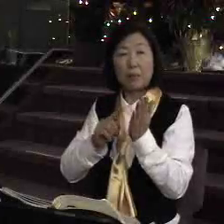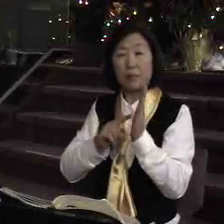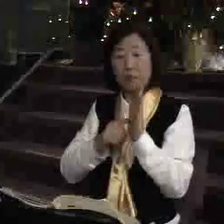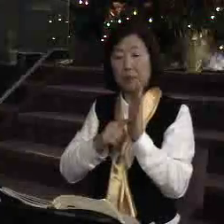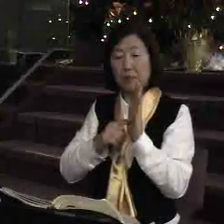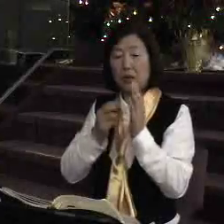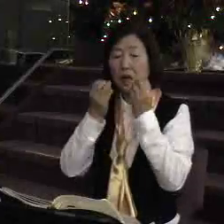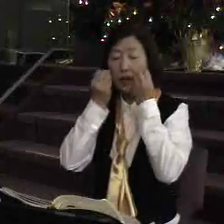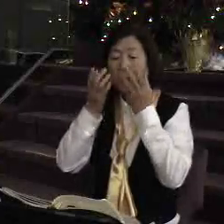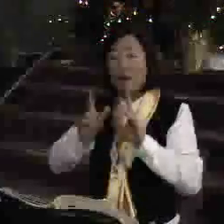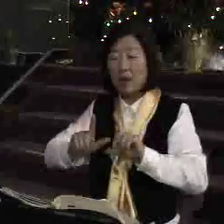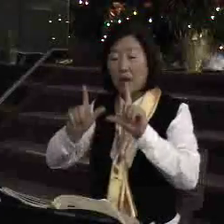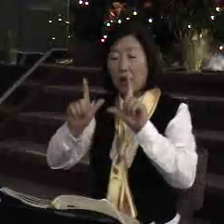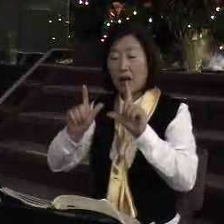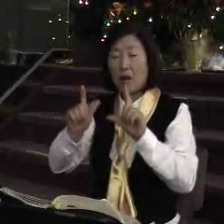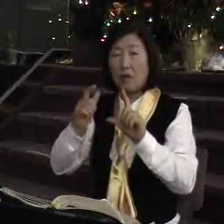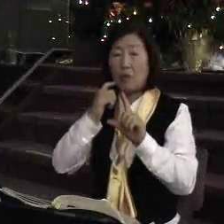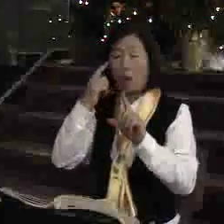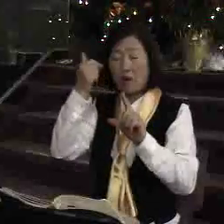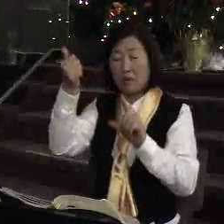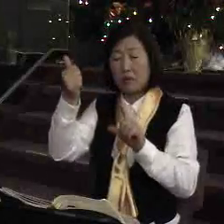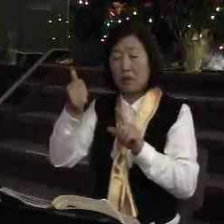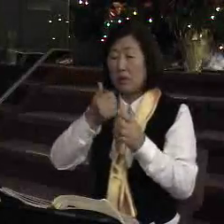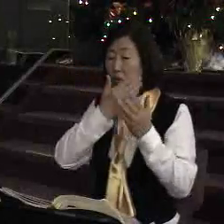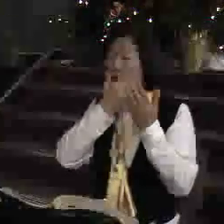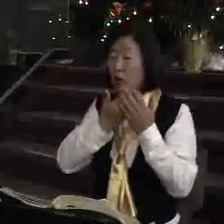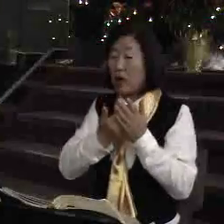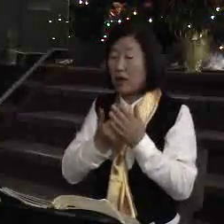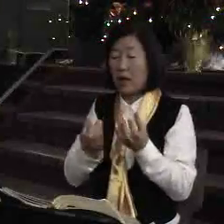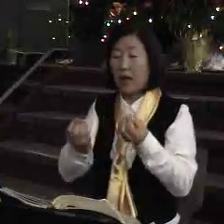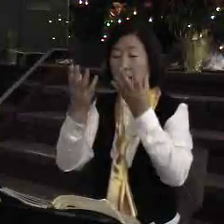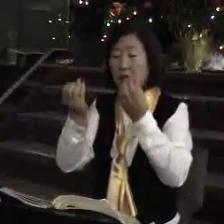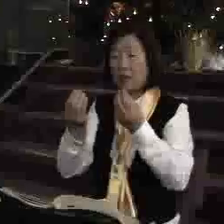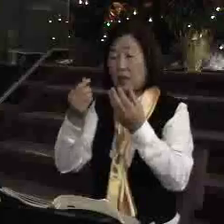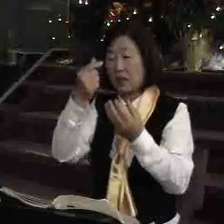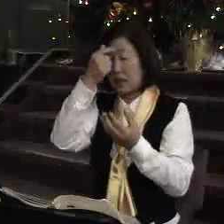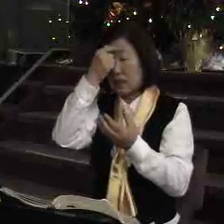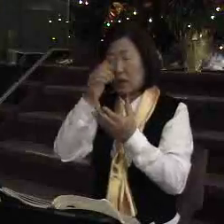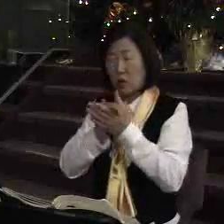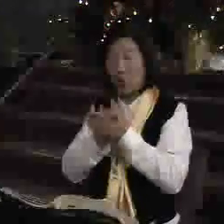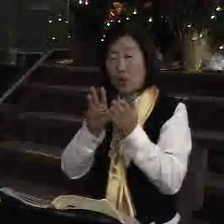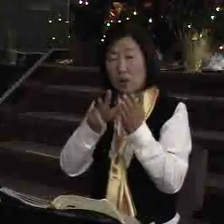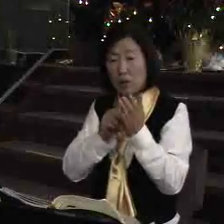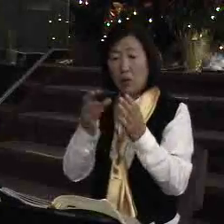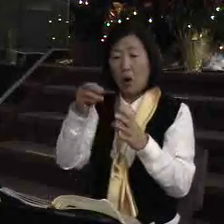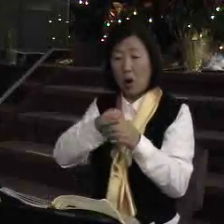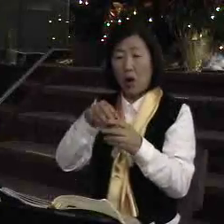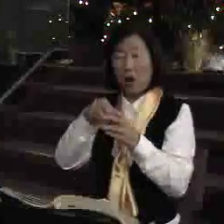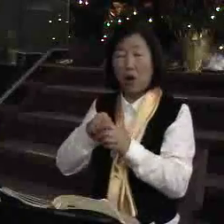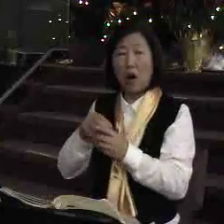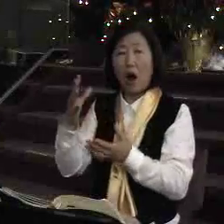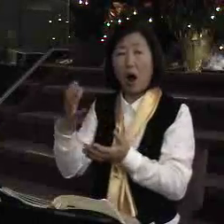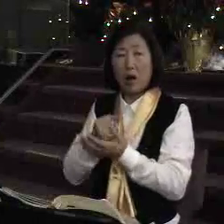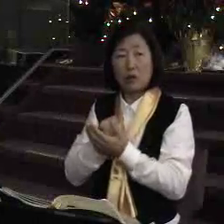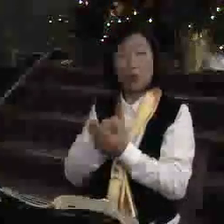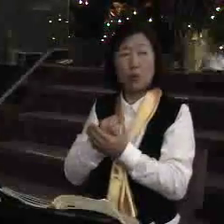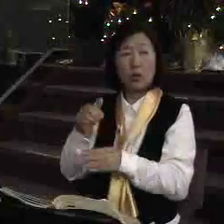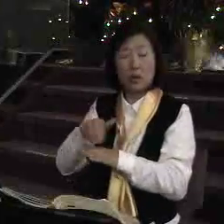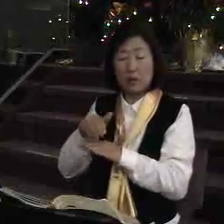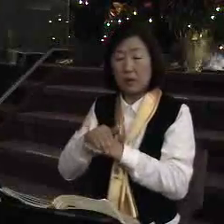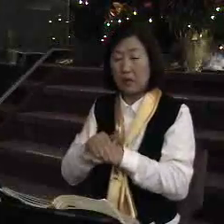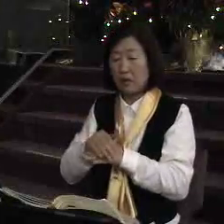목사님의 새해 목회 방향과 또 중요한 행사, 기도 제목들이 이 안에 들어있습니다. 여러분 가지고 다니시면서 꼭 기도해